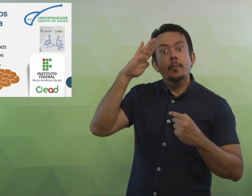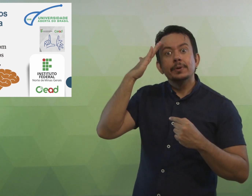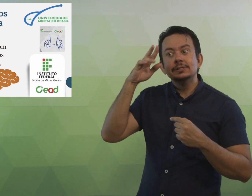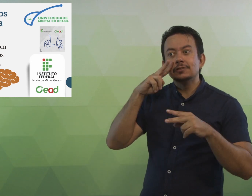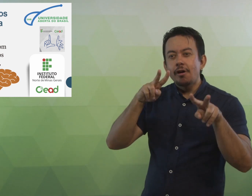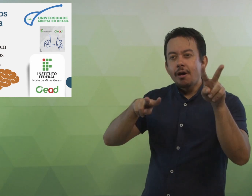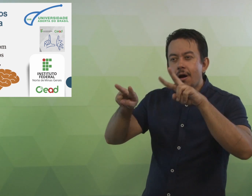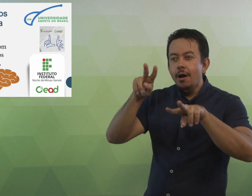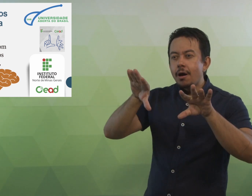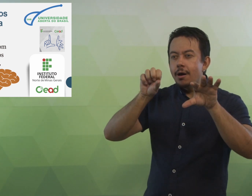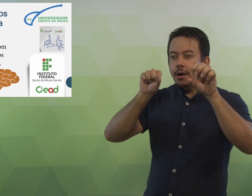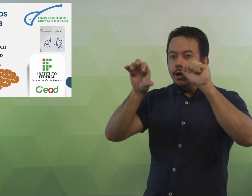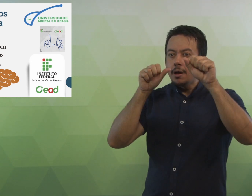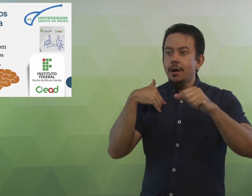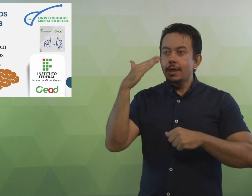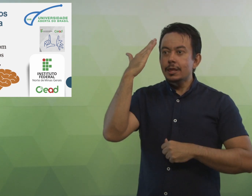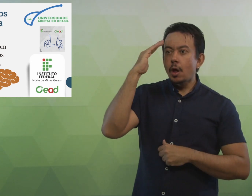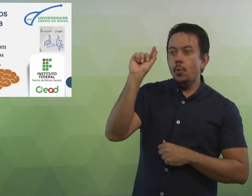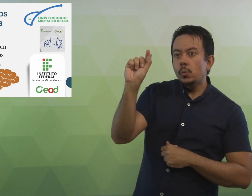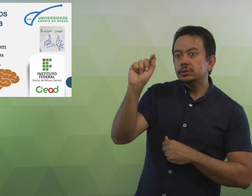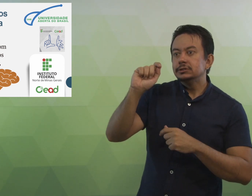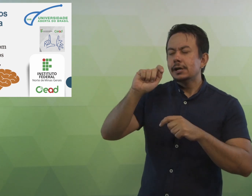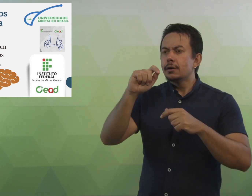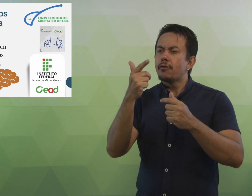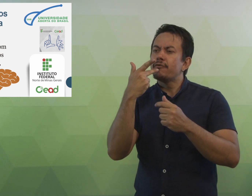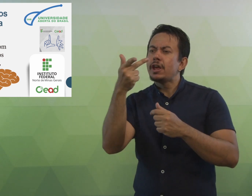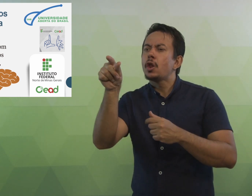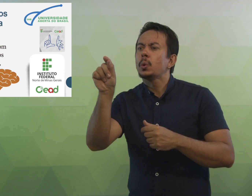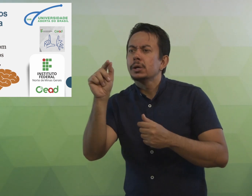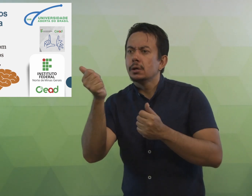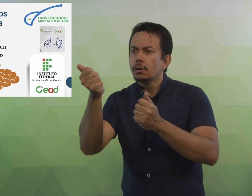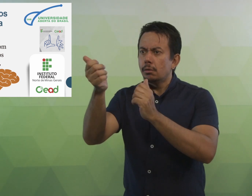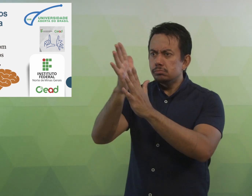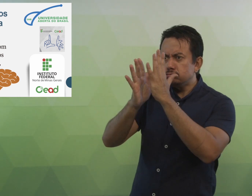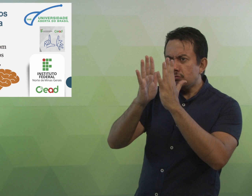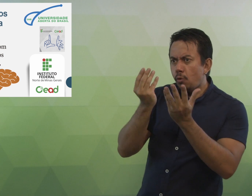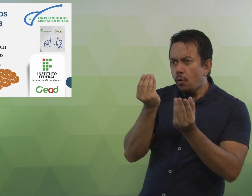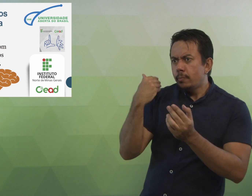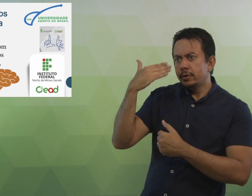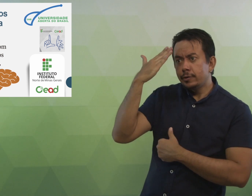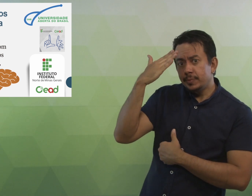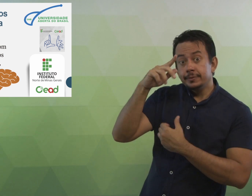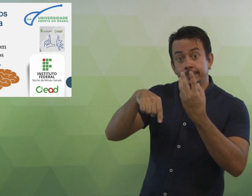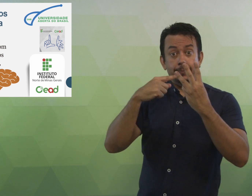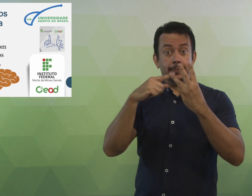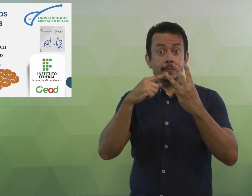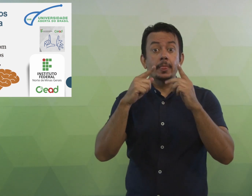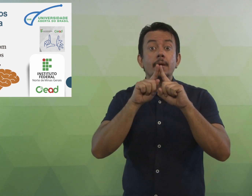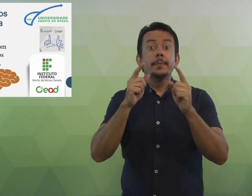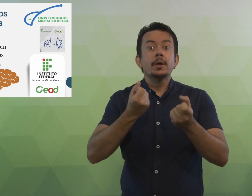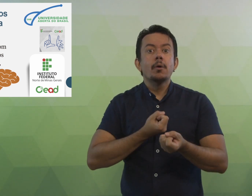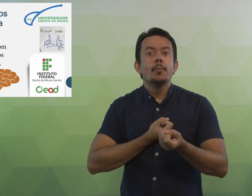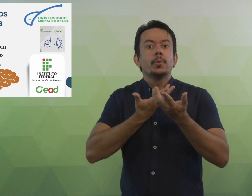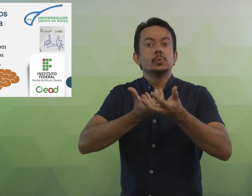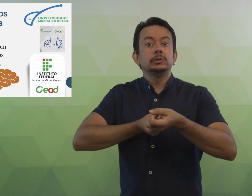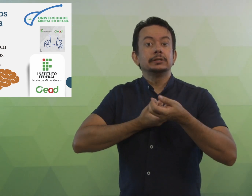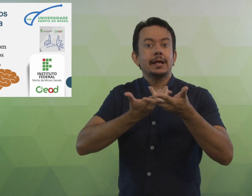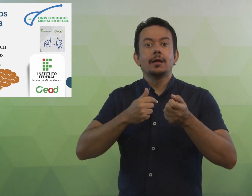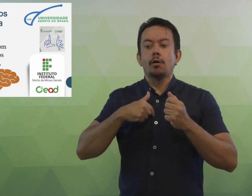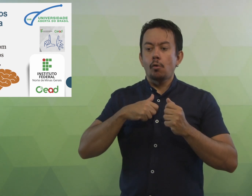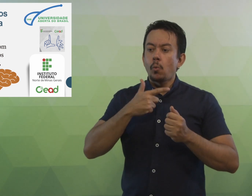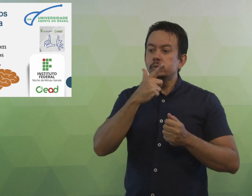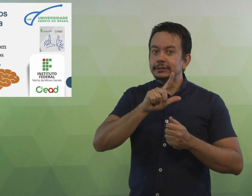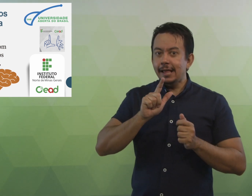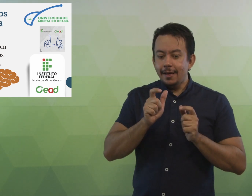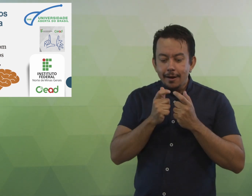elas vão adquirindo esse conteúdo. A compreensão é você conseguir se expressar